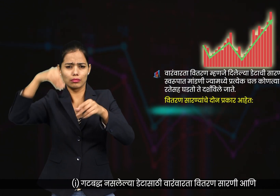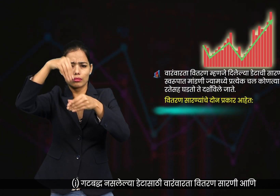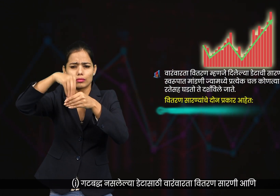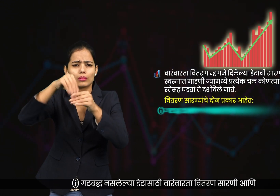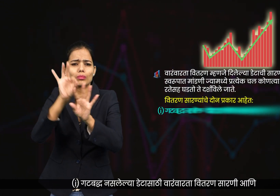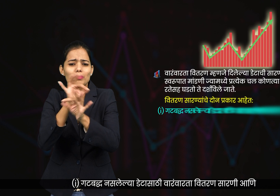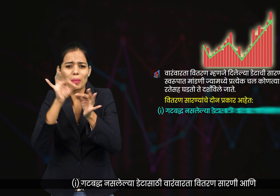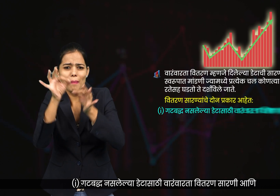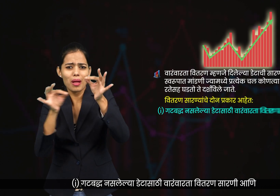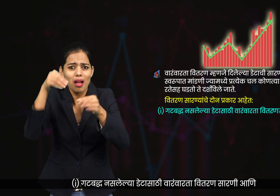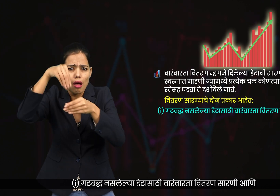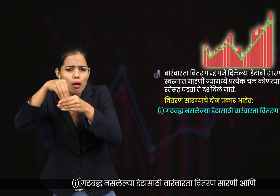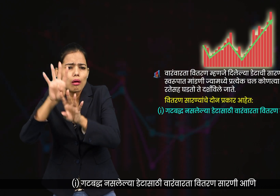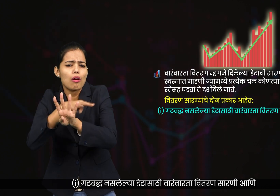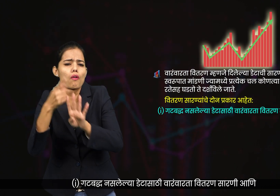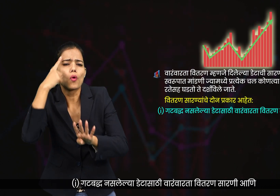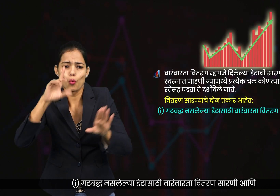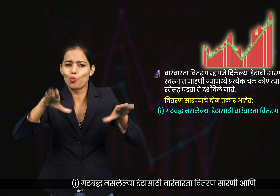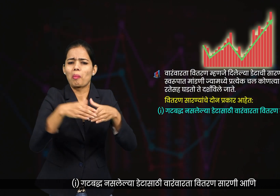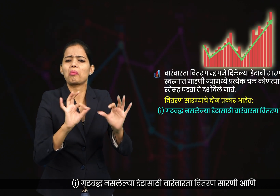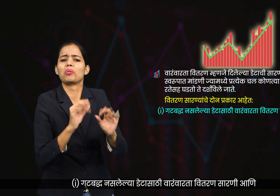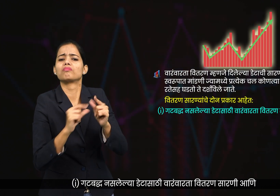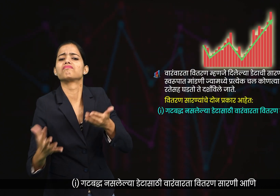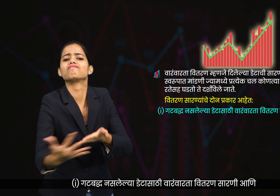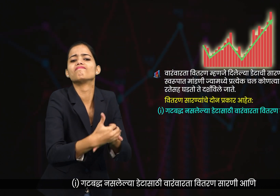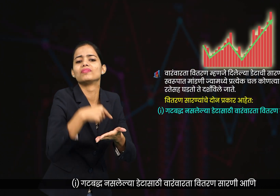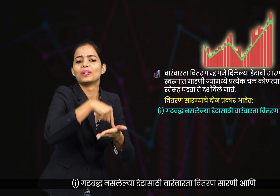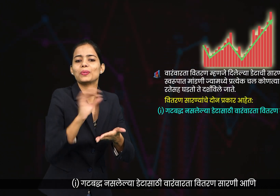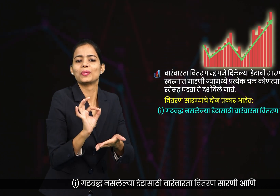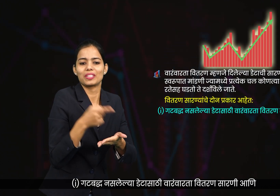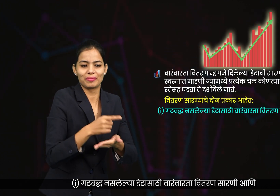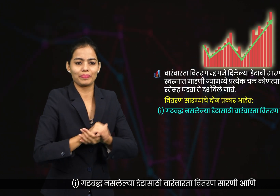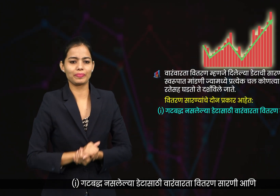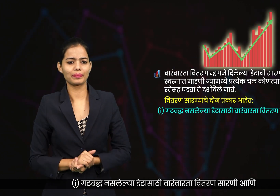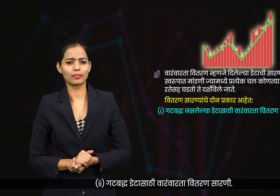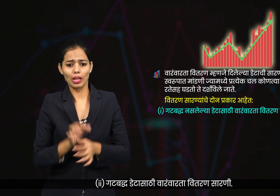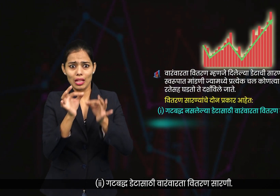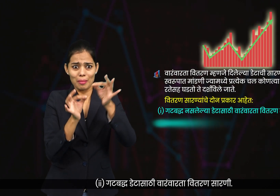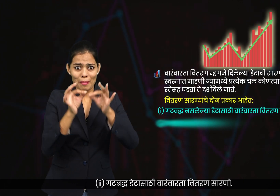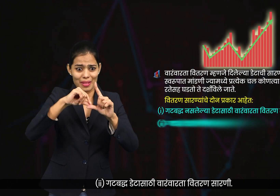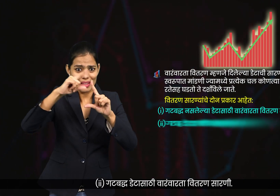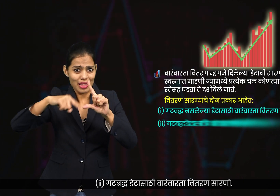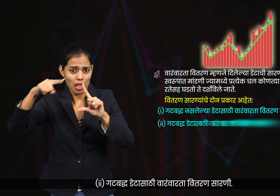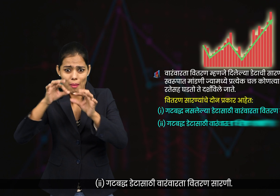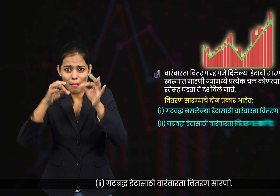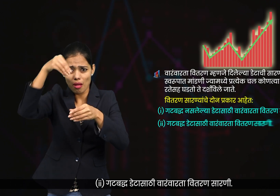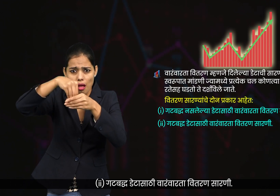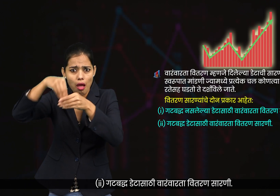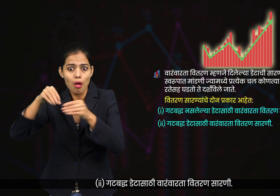गटबद्ध नसलेल्या डेटासाठी वारंवारता वितरण सारणी आणि गटबद्ध डेटासाठी वारंवारता